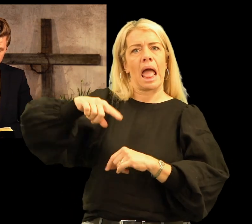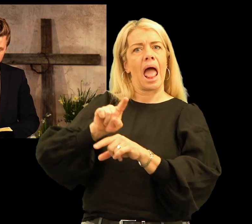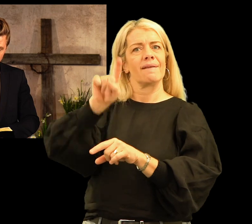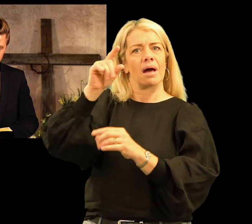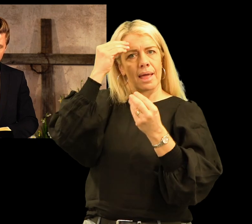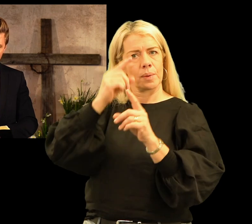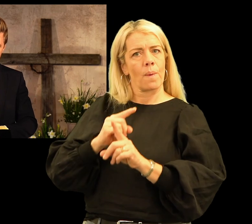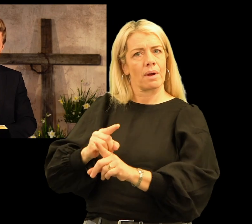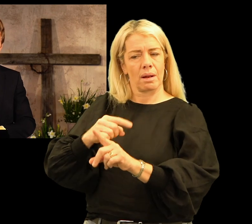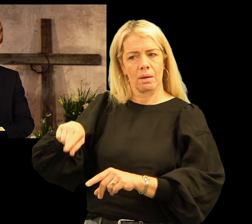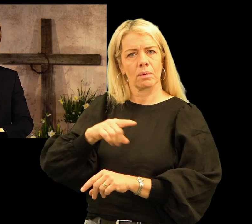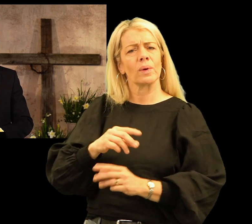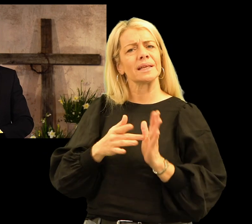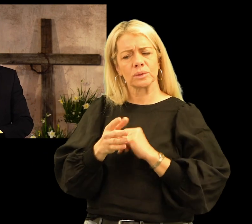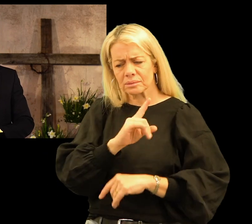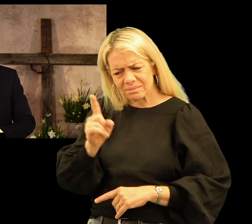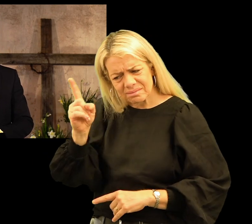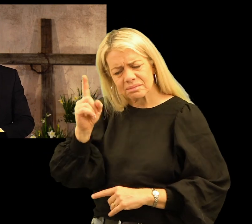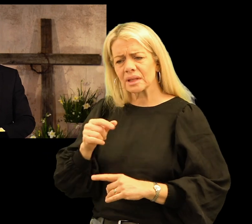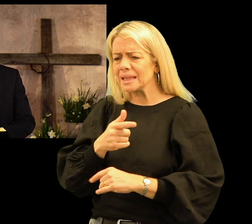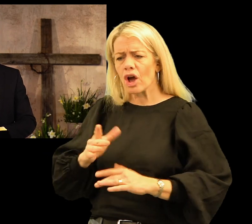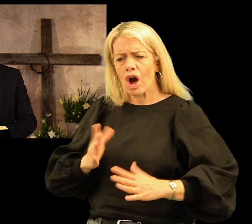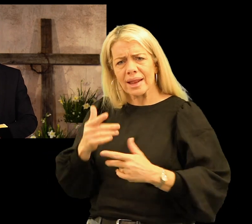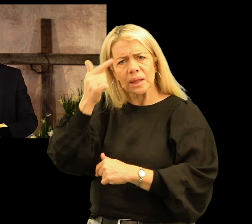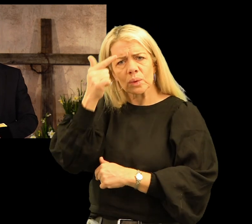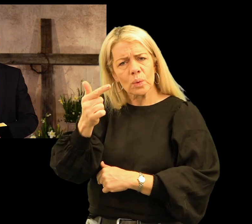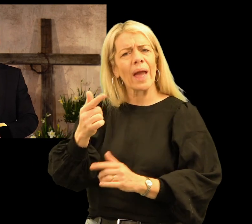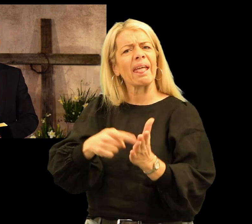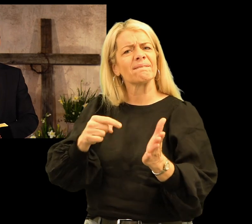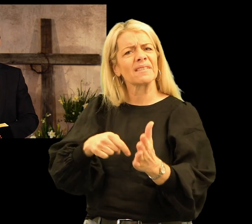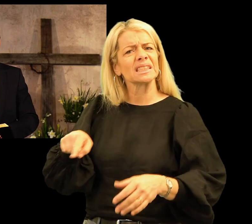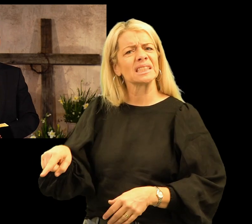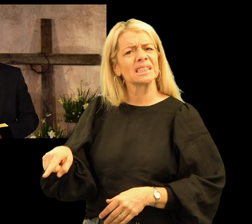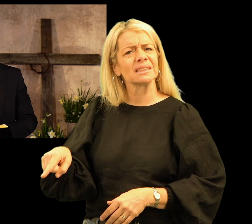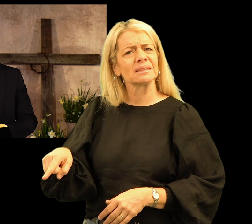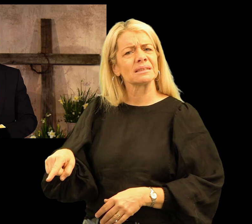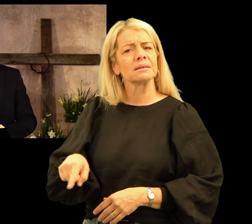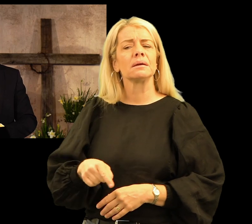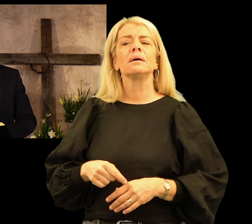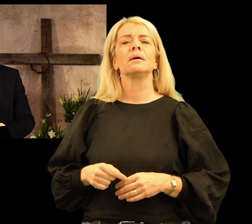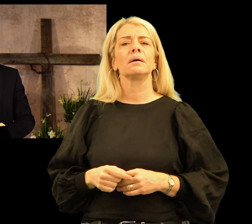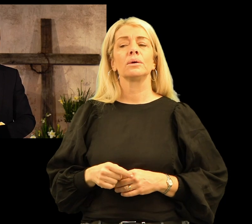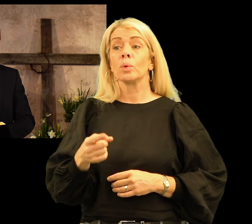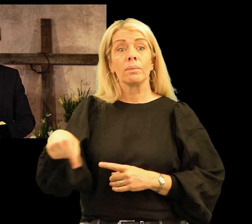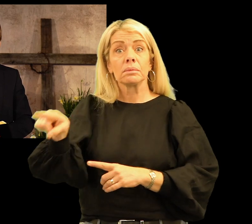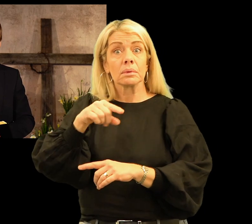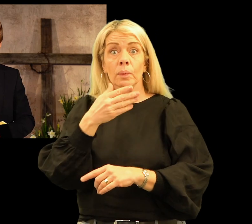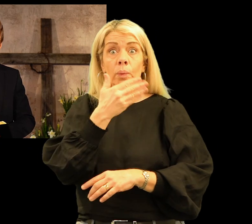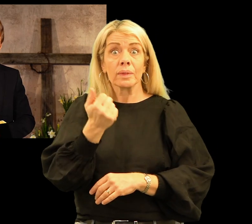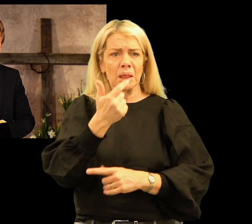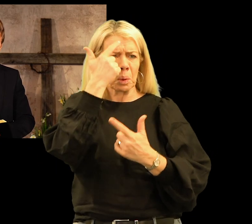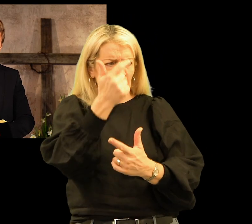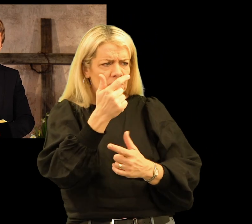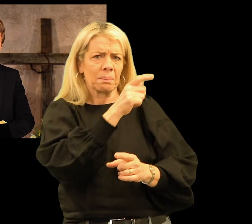bords. Och han förebrådde dem deras otro och halsstarrighet, då de inte hade trott på dem som hade